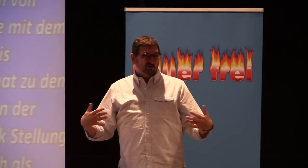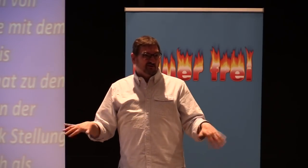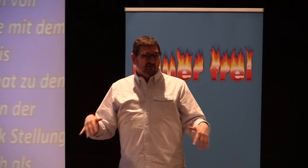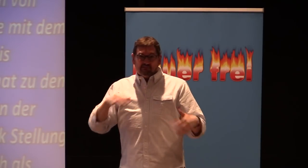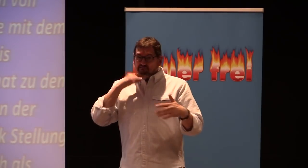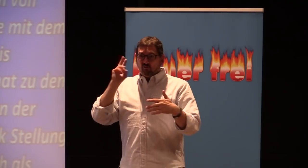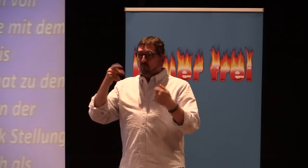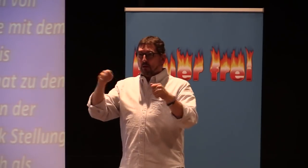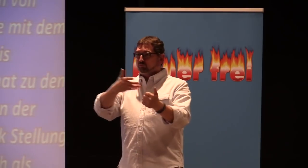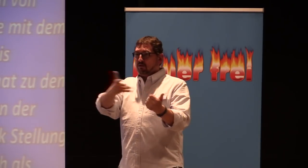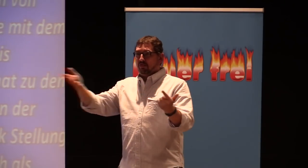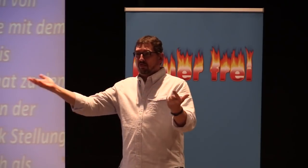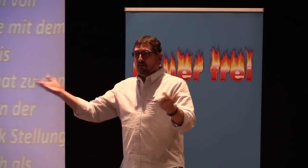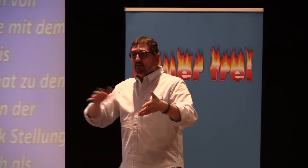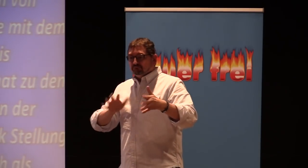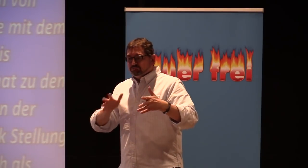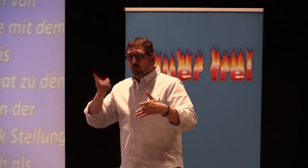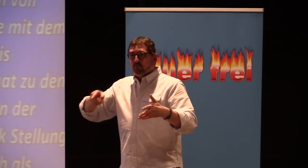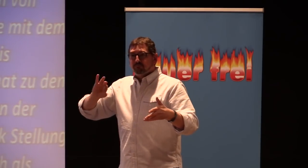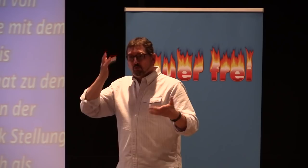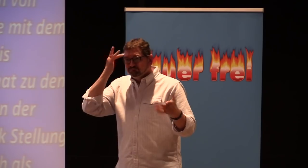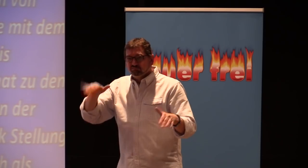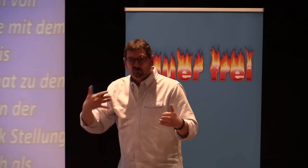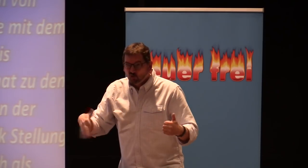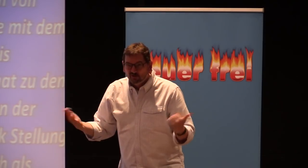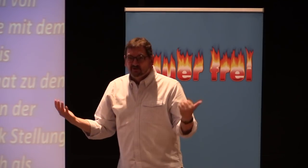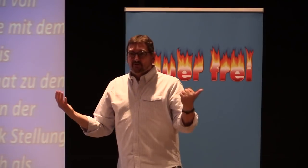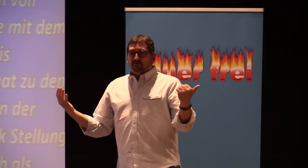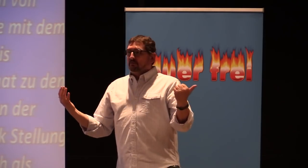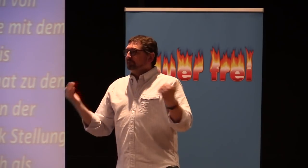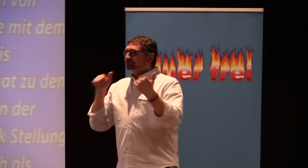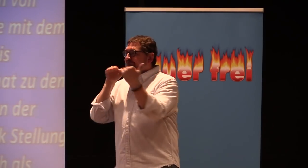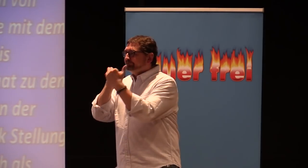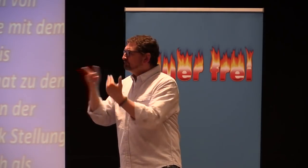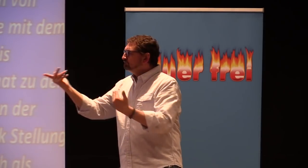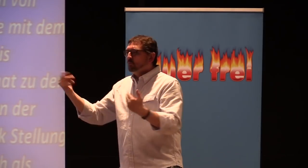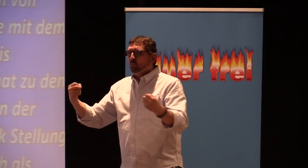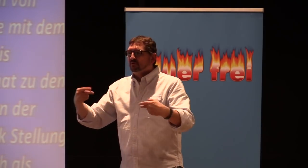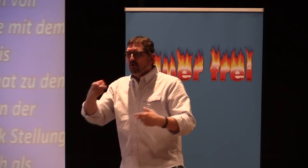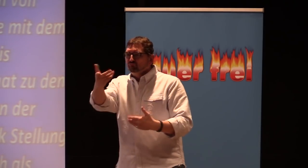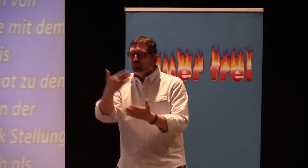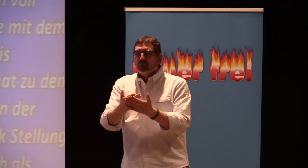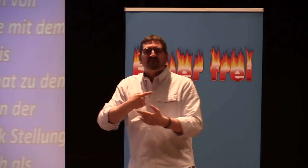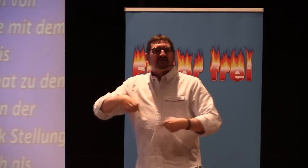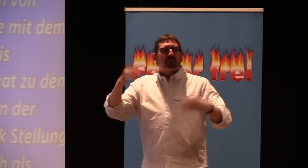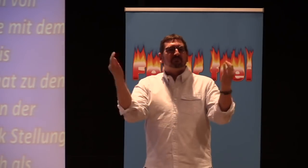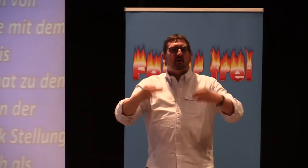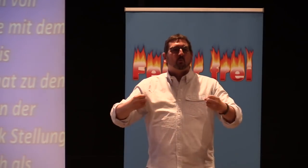aber wir eigentlich unser Ziel noch gar nicht erreicht haben. Also es ist ja schon so, dass wir noch ganz, ganz viele Baustellen im Bereich der Gebärdensprache